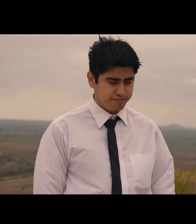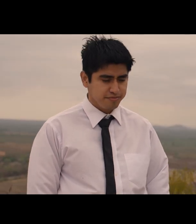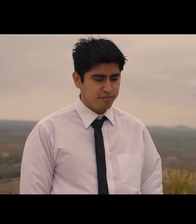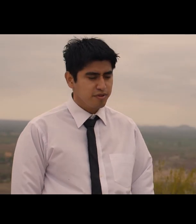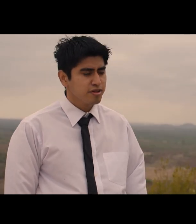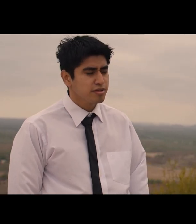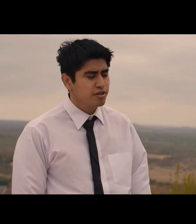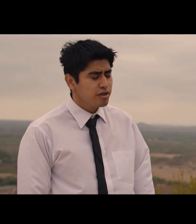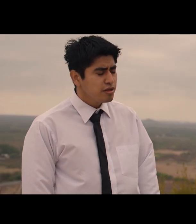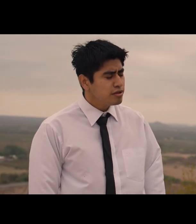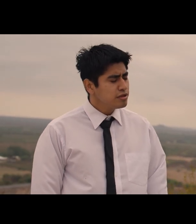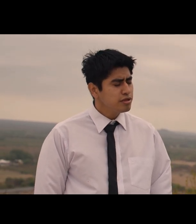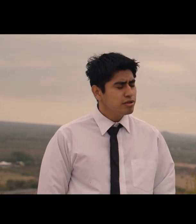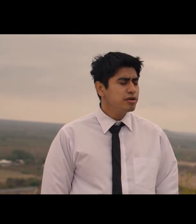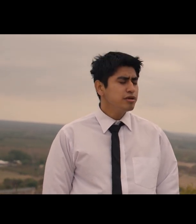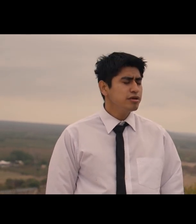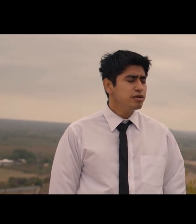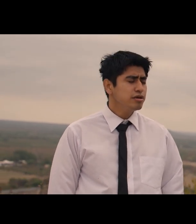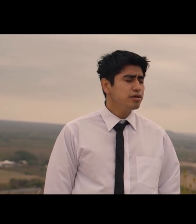sobre el norte